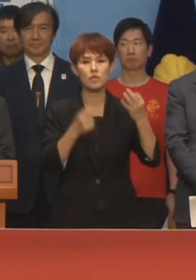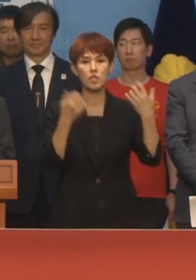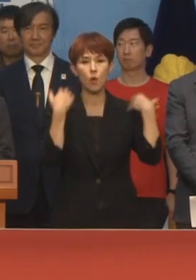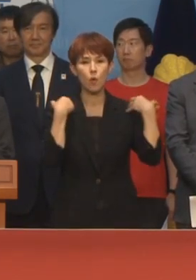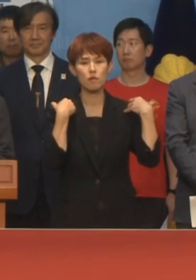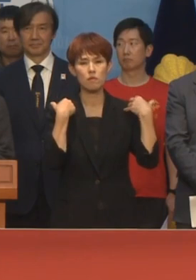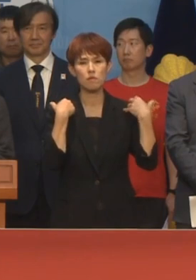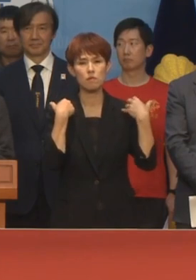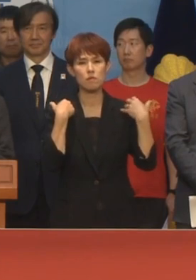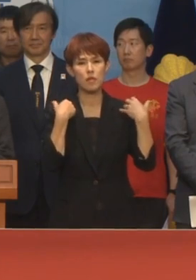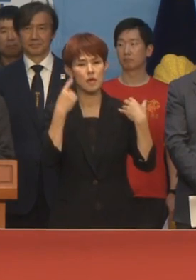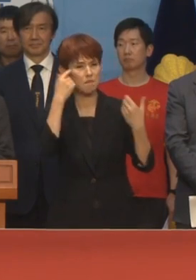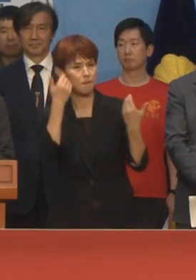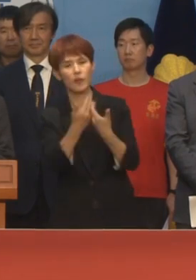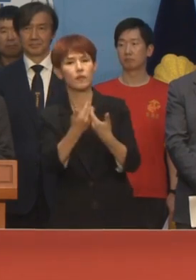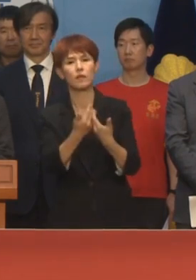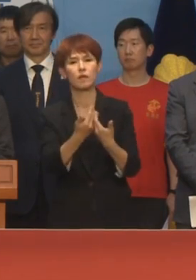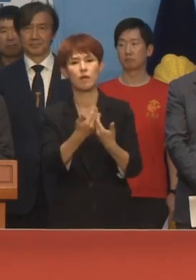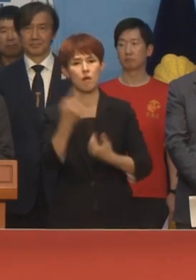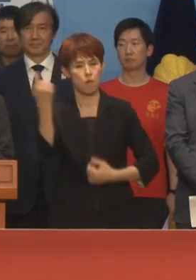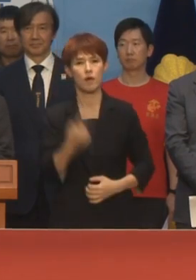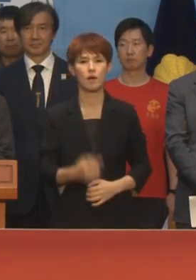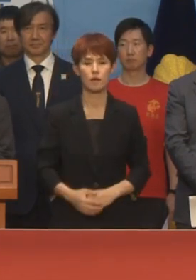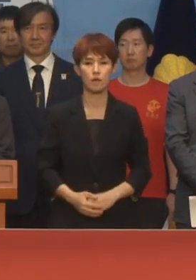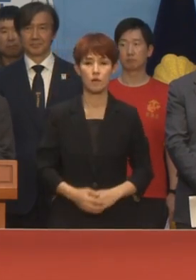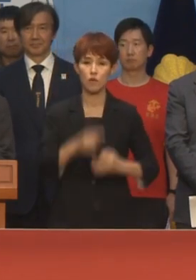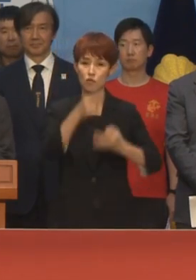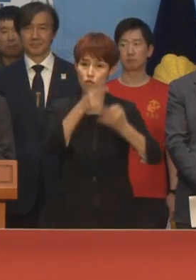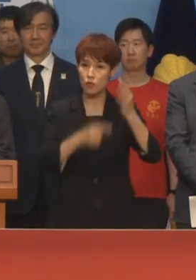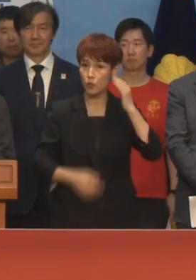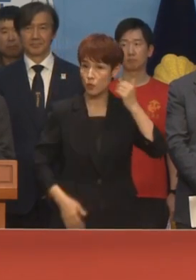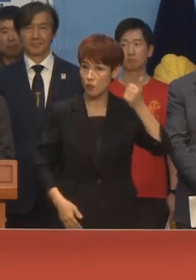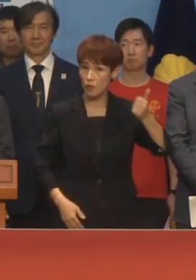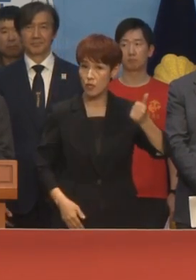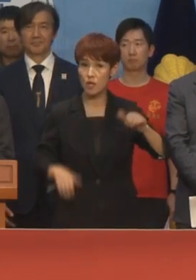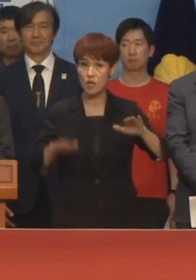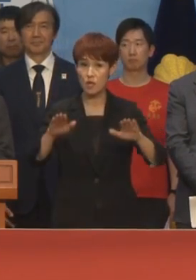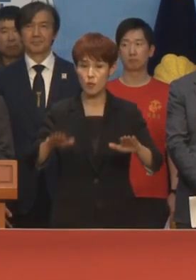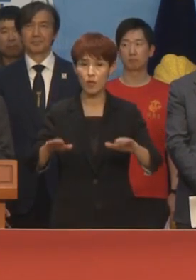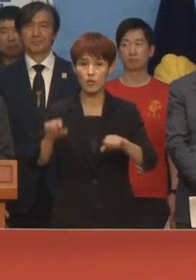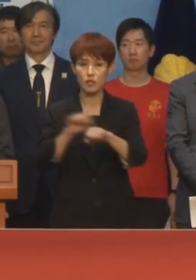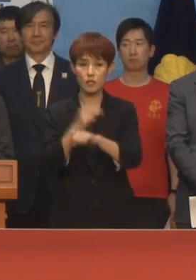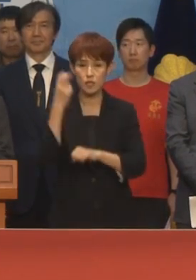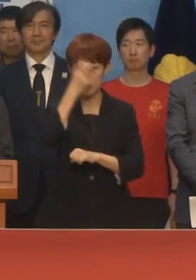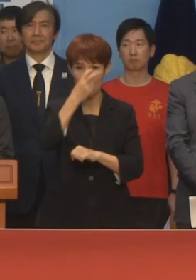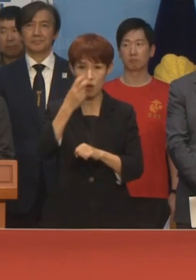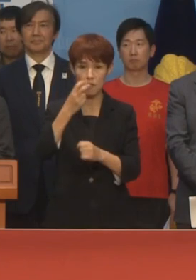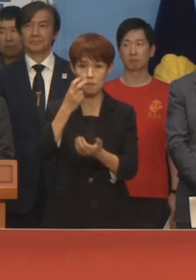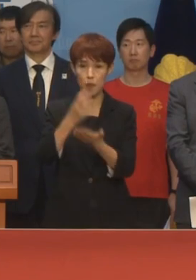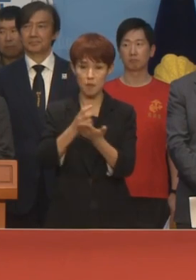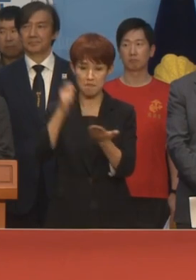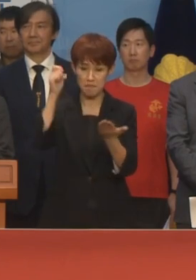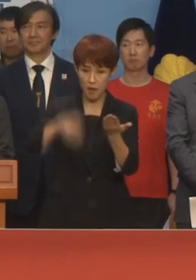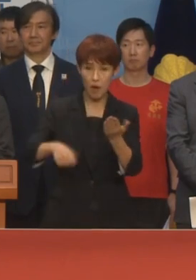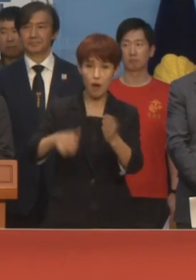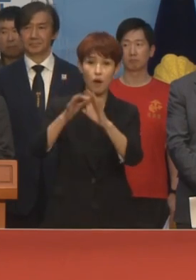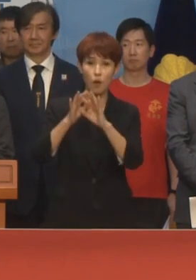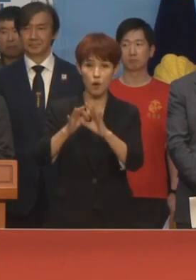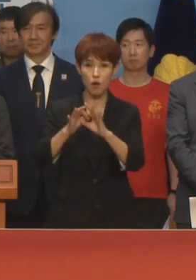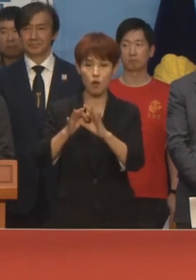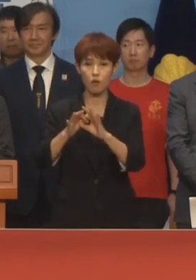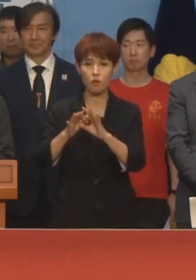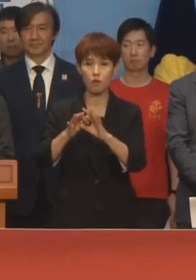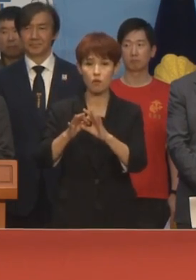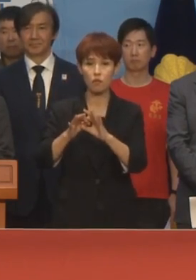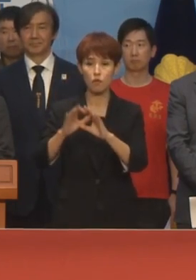겁니다. 만약에 윤석열 대통령이 이번에 이 특검 국회 통과에 대해서